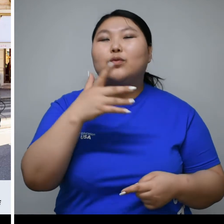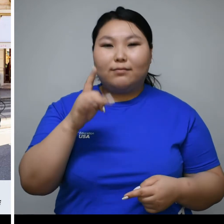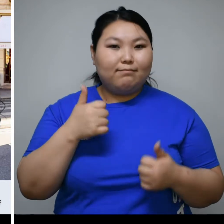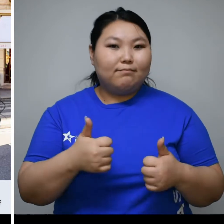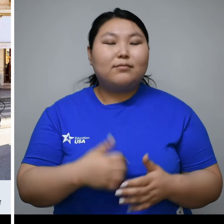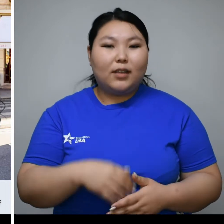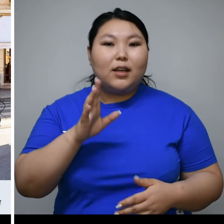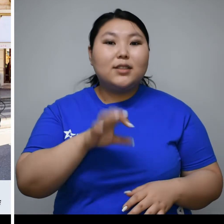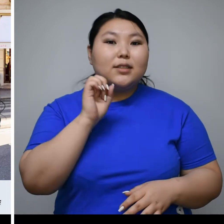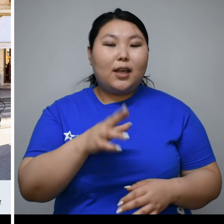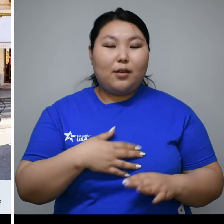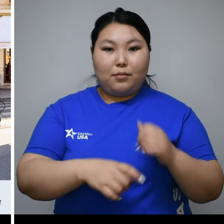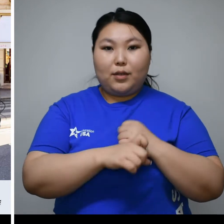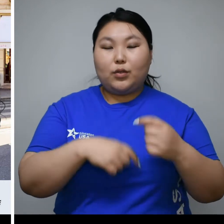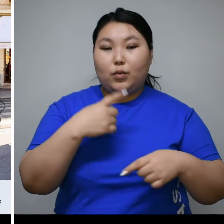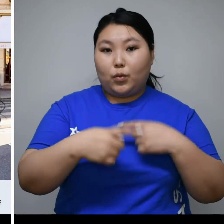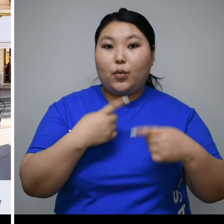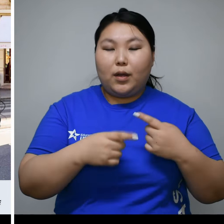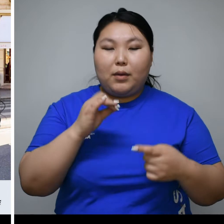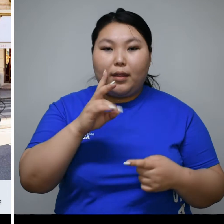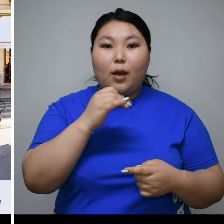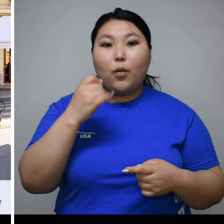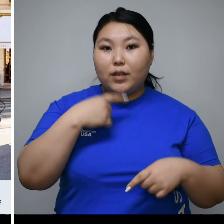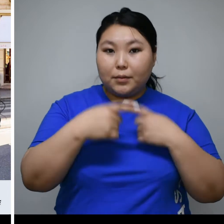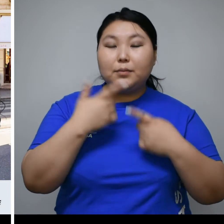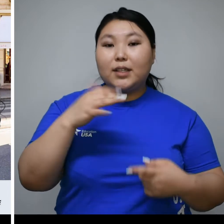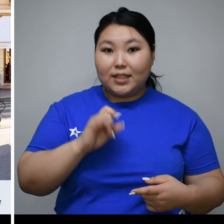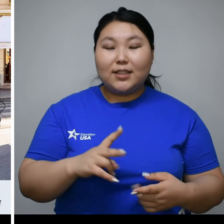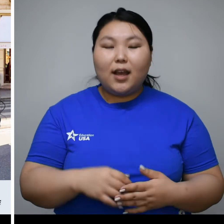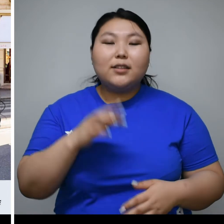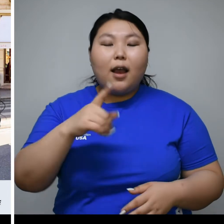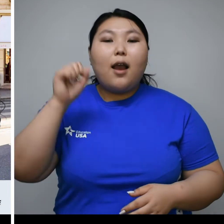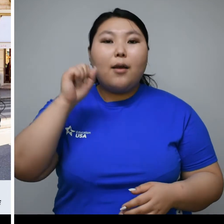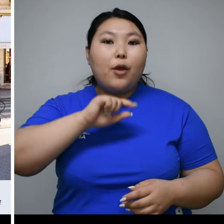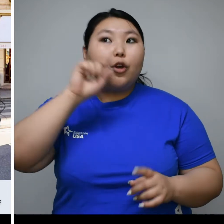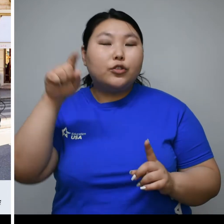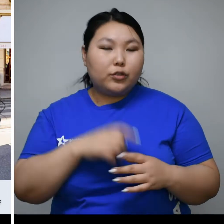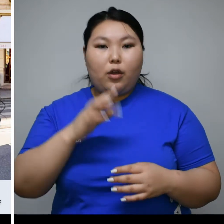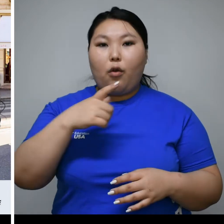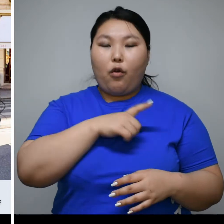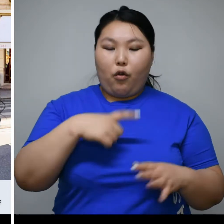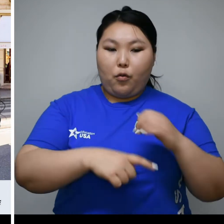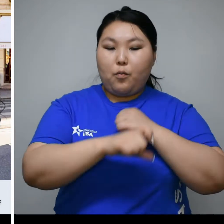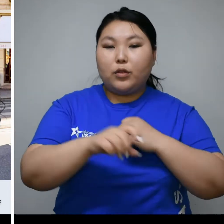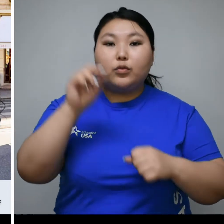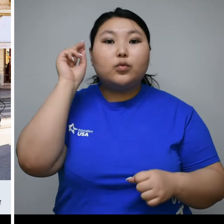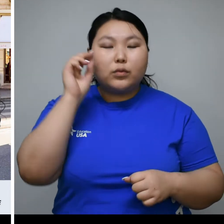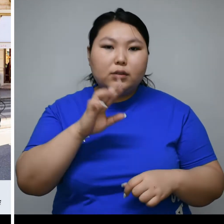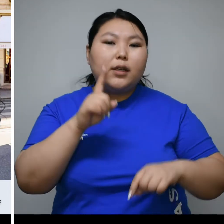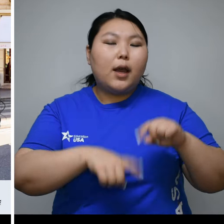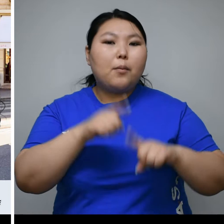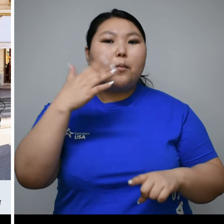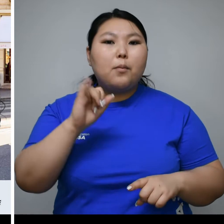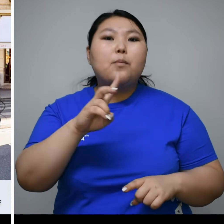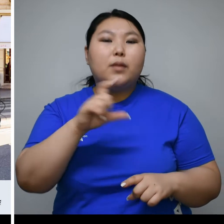байдаг. За сайн нөгөө мэрэгчлийнхаа талаар бас намуу ярьжсэн шүү дээ. Тэгээд яг Америкт очиод ингээд яг өөрийнхөө мэрэгчлэр сурахад